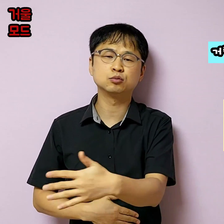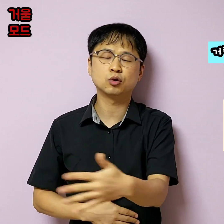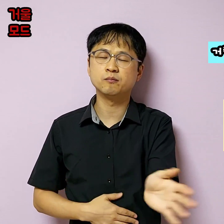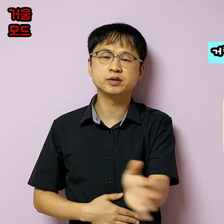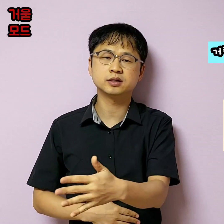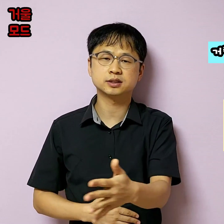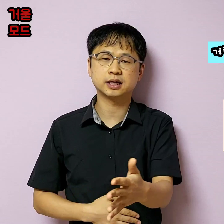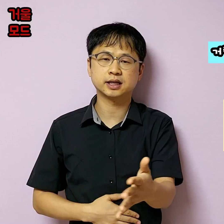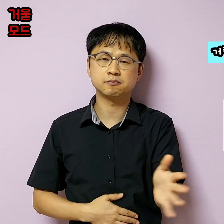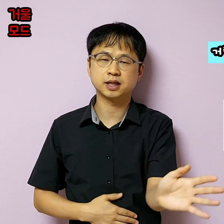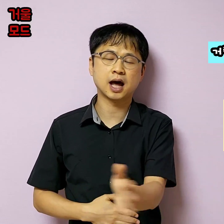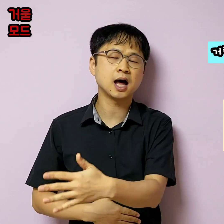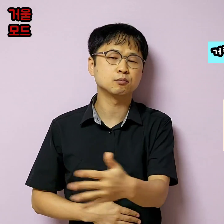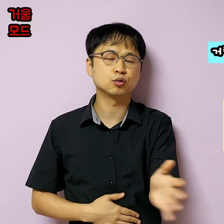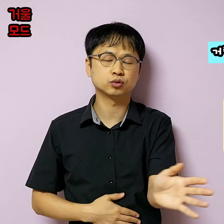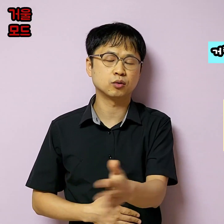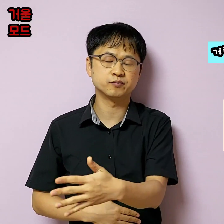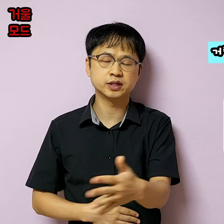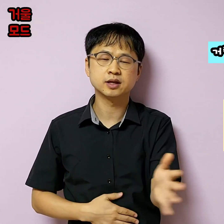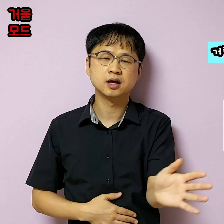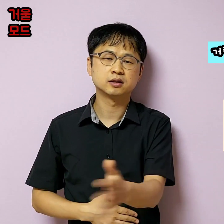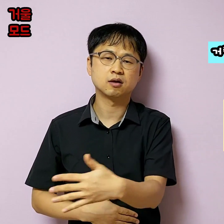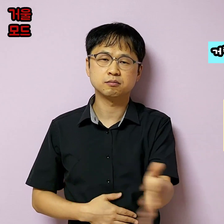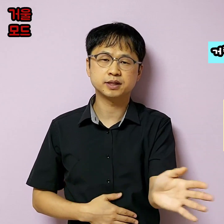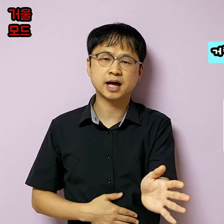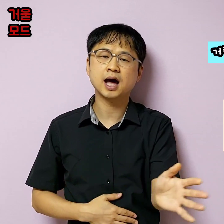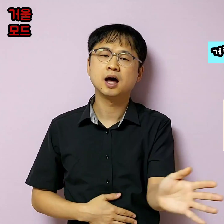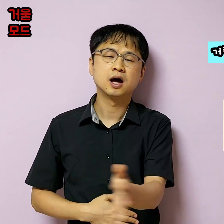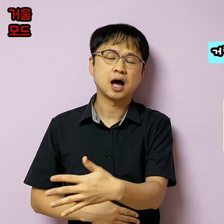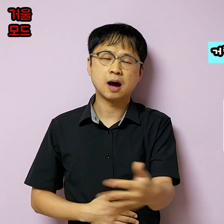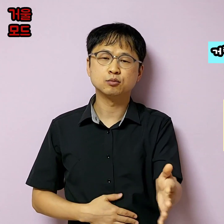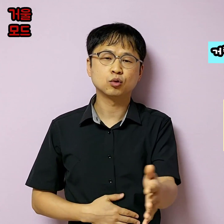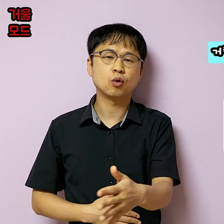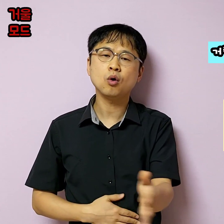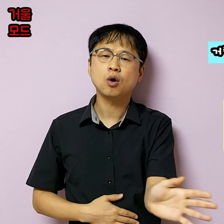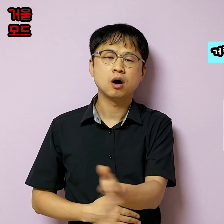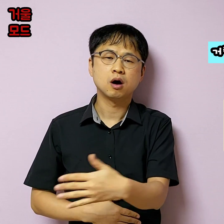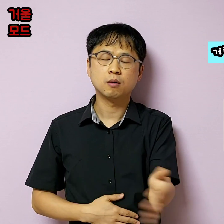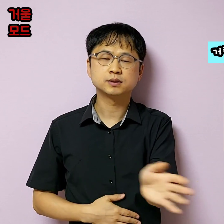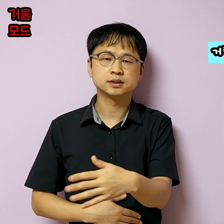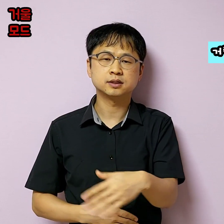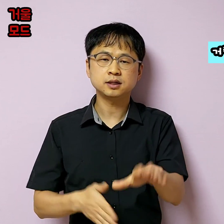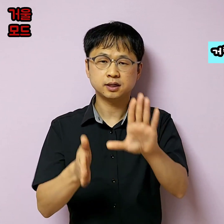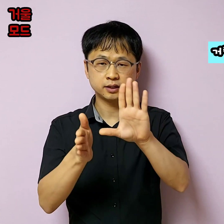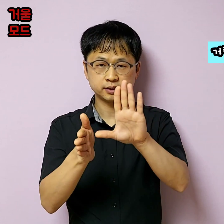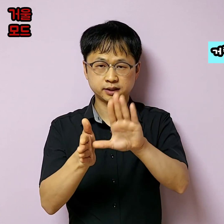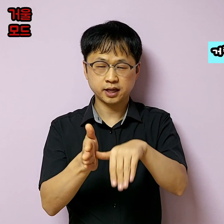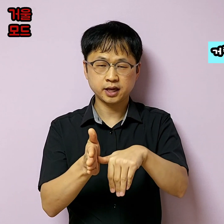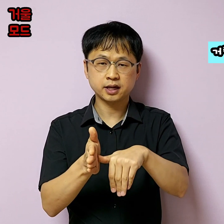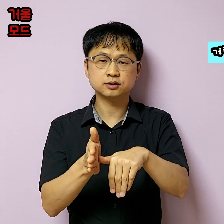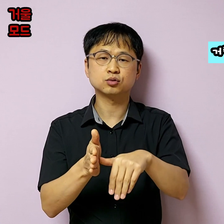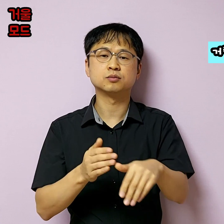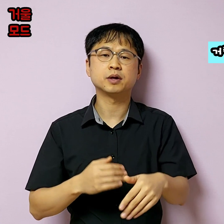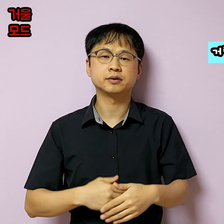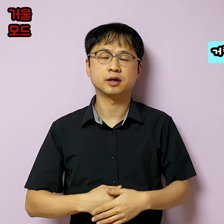아무도 없는 것을 나타냅니다. 무엇도 없는 텅 비다. 아무도 없을 때라는 수어는